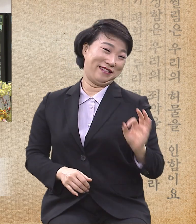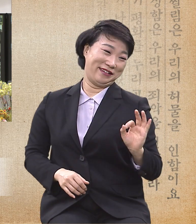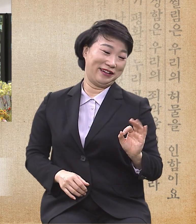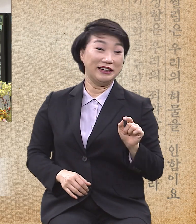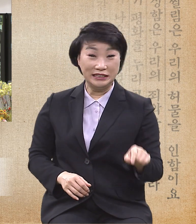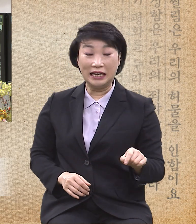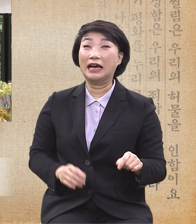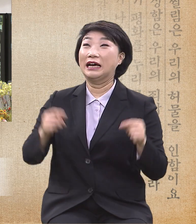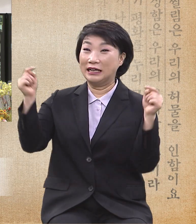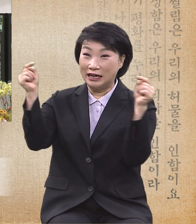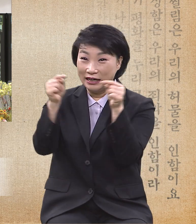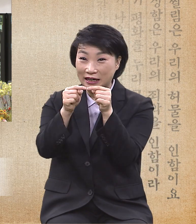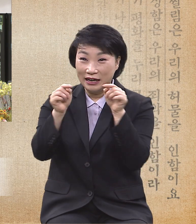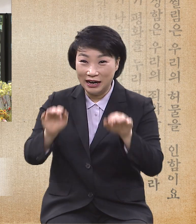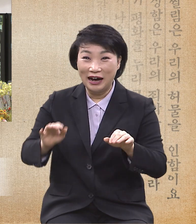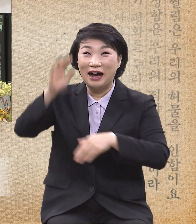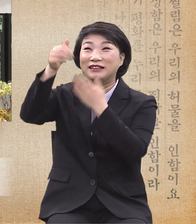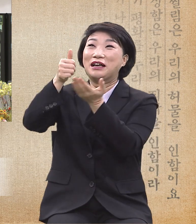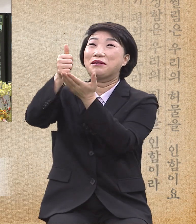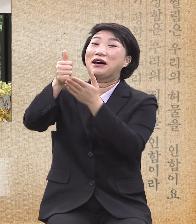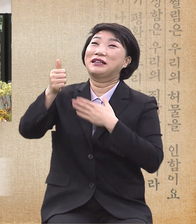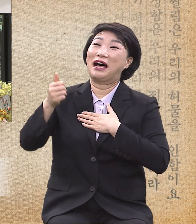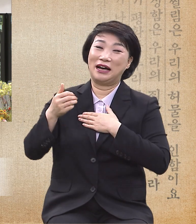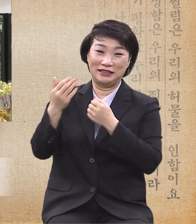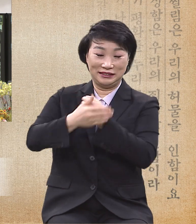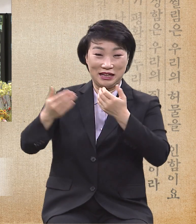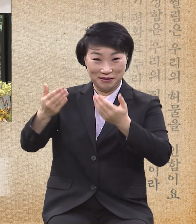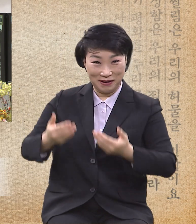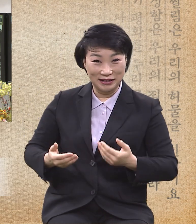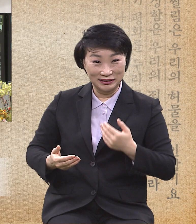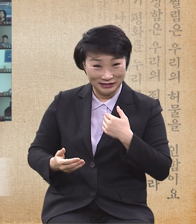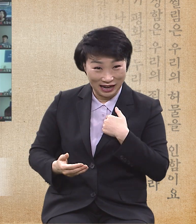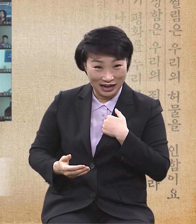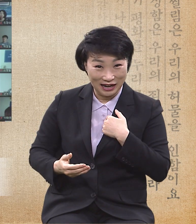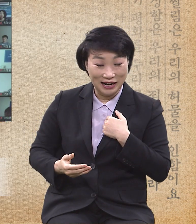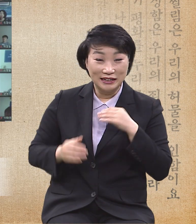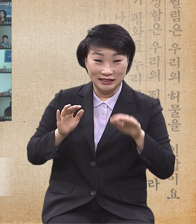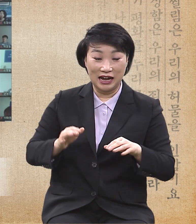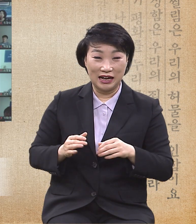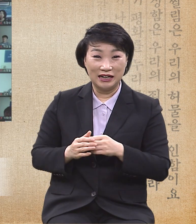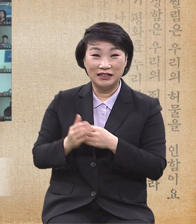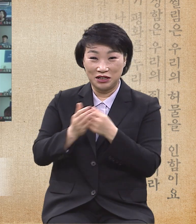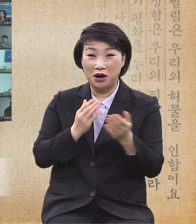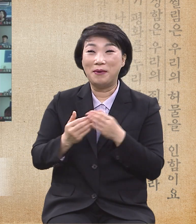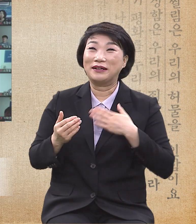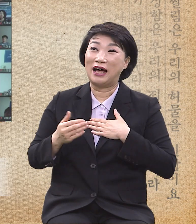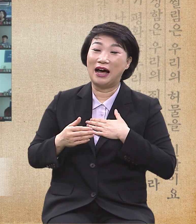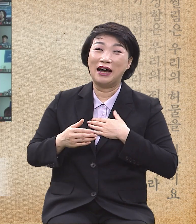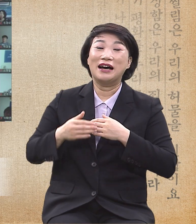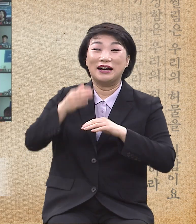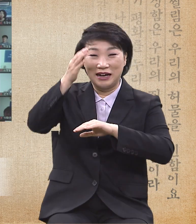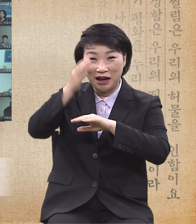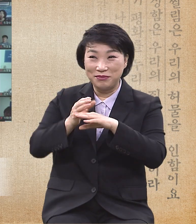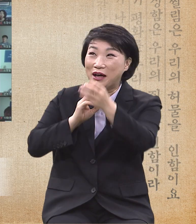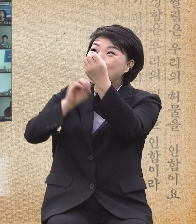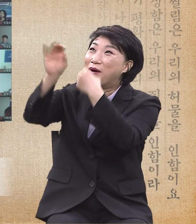그것이 진짜 하나님과 은혜 베푸신 분과 받은 사람의 감사가 화답되는